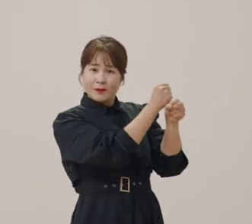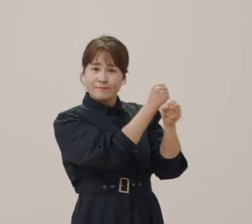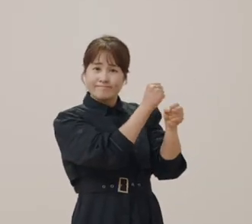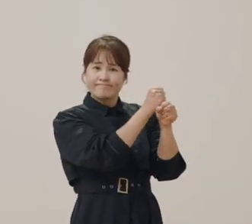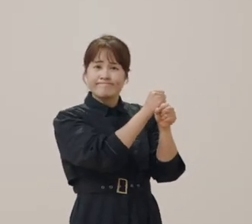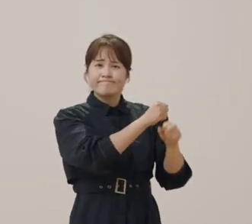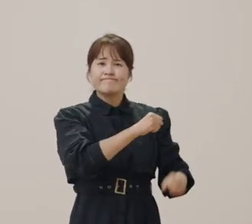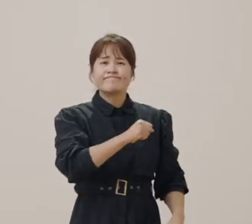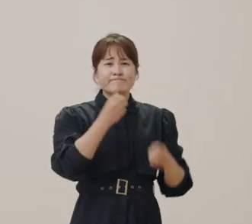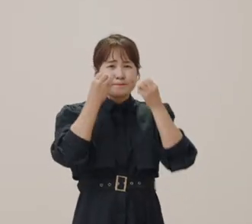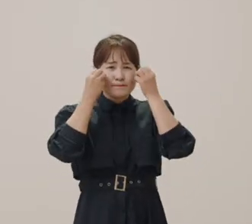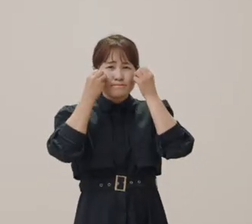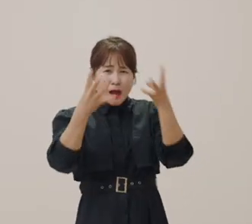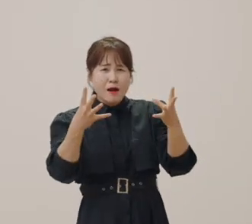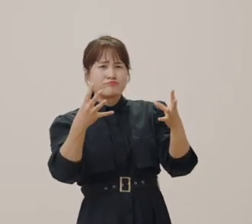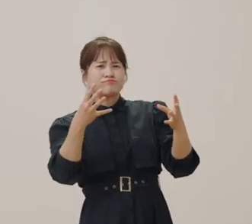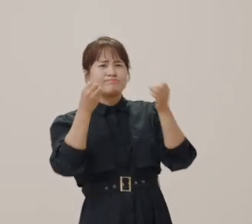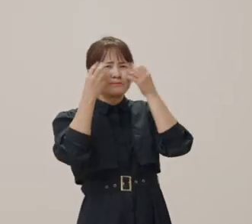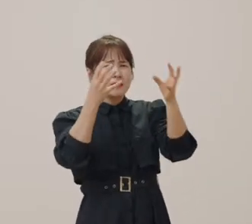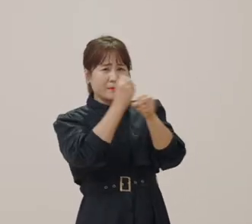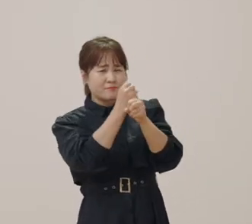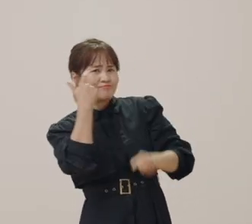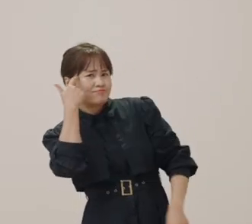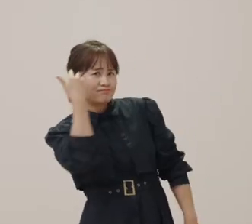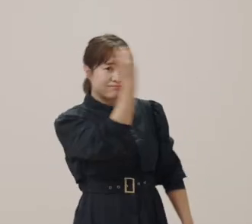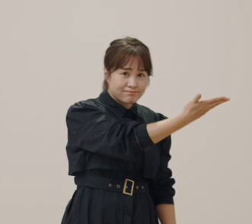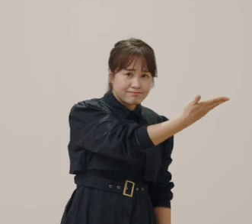이우환의 작품은 우리에게 새로운 질문을 던집니다.